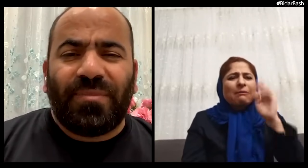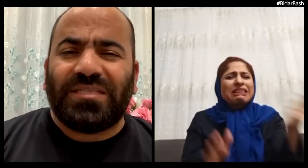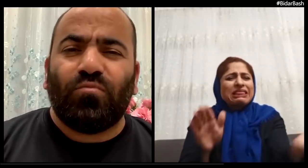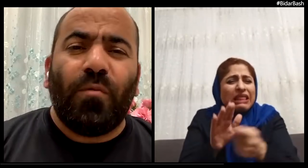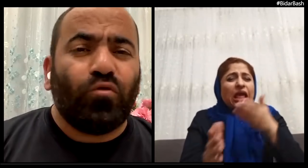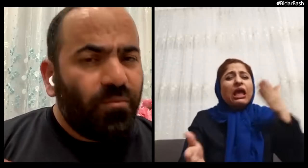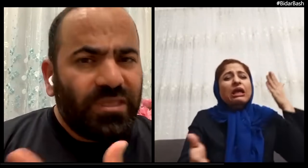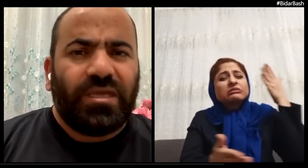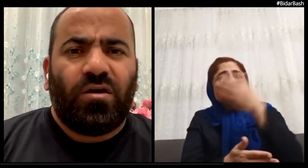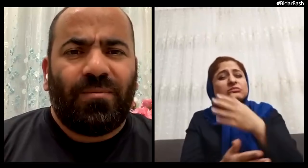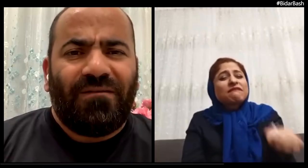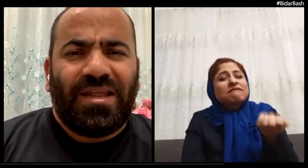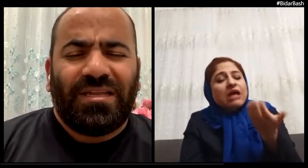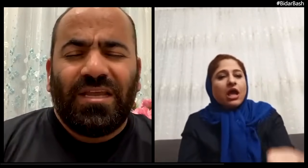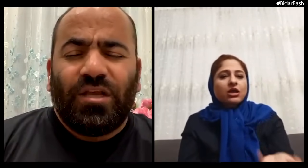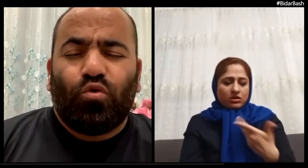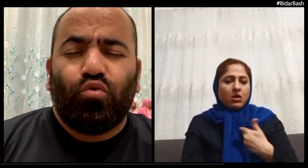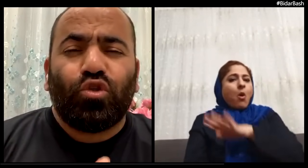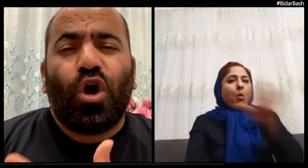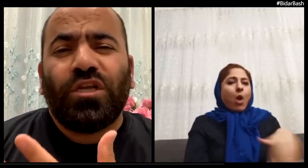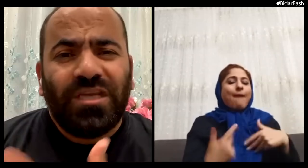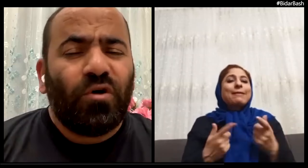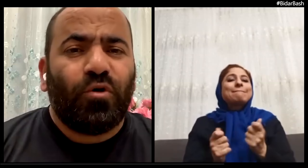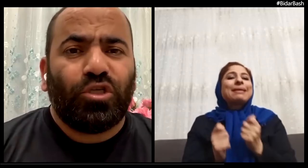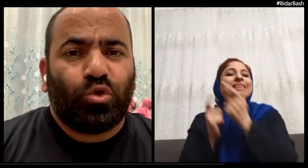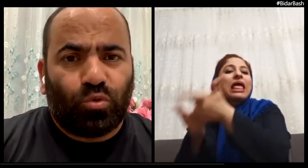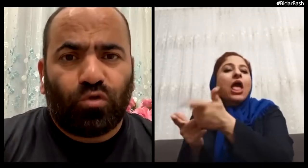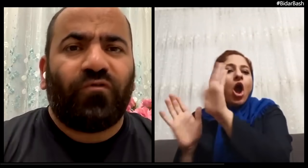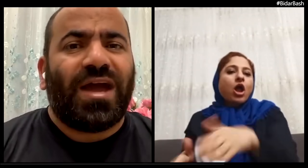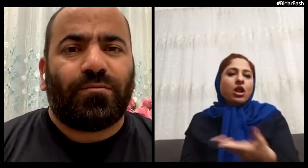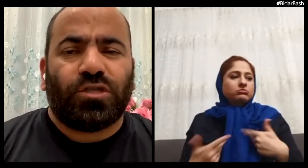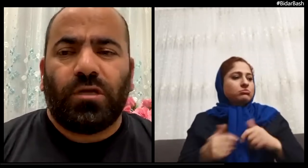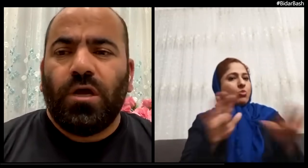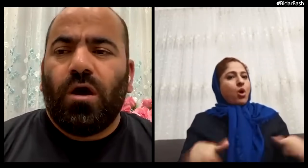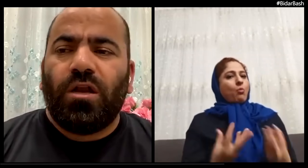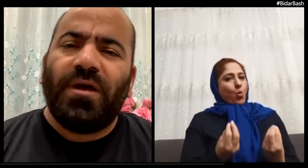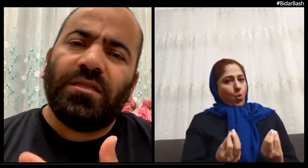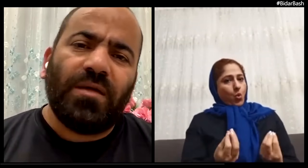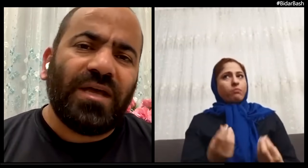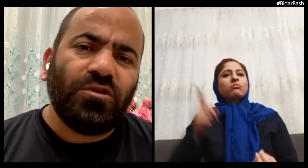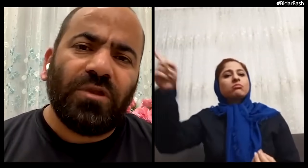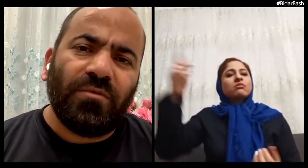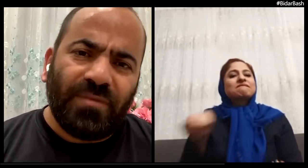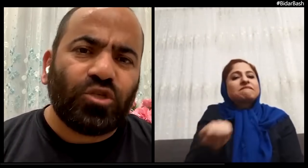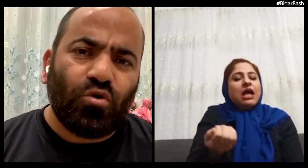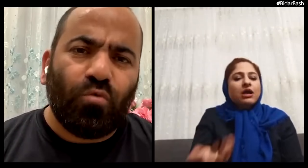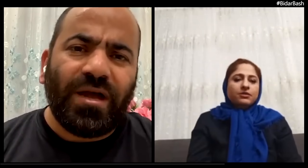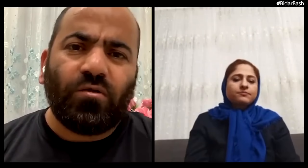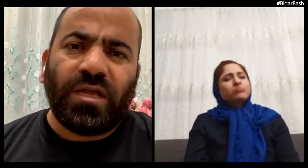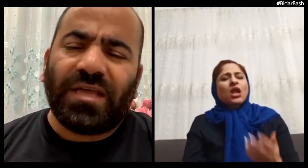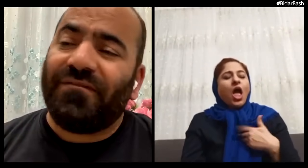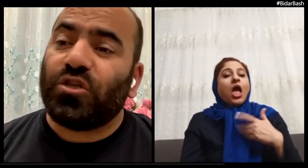میخوام بگم پس ما به اونا بدهکاریم، اولا کوتاهی ما باعث شده اونا تو فقر باشن. حالا من دیدم بعضی هم میرن به این بچه